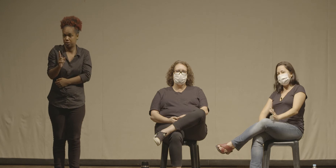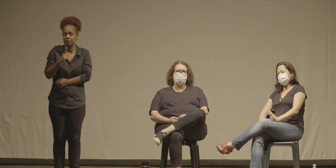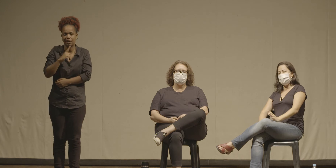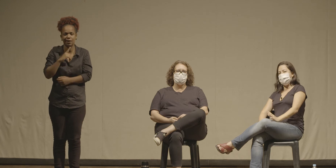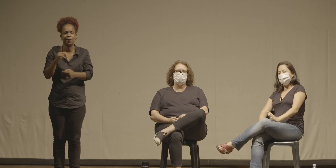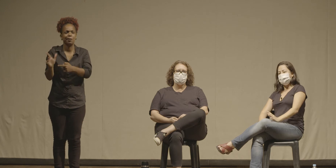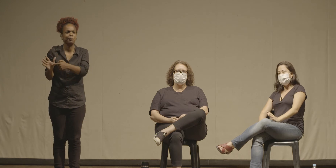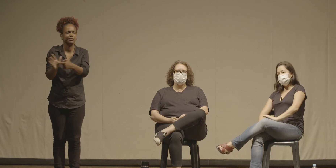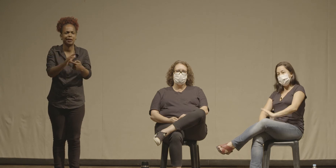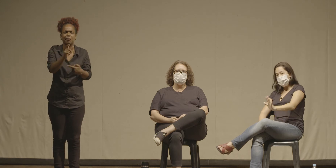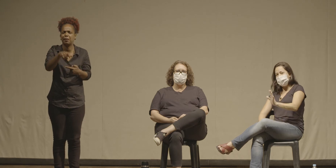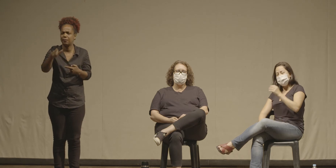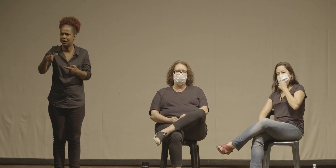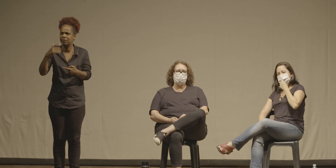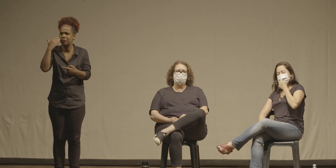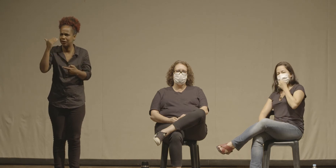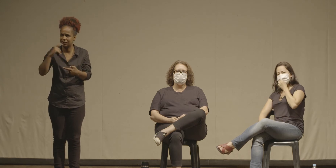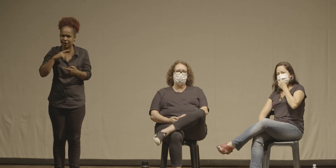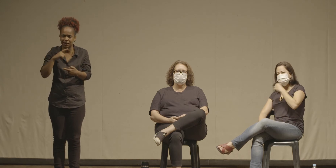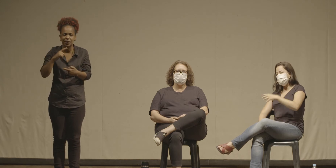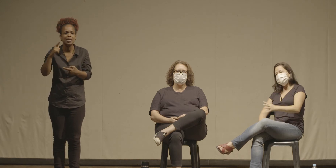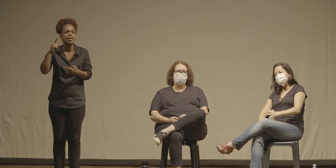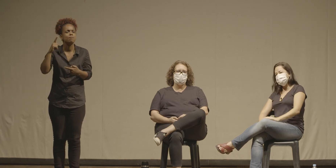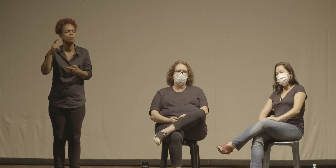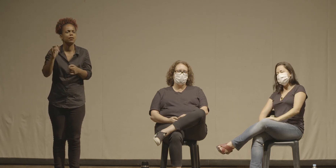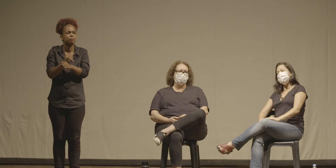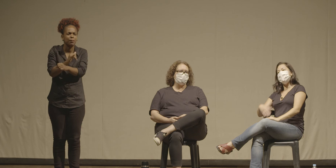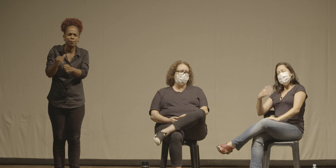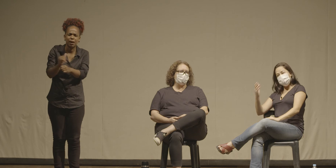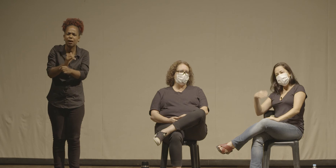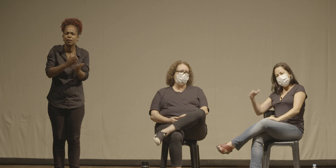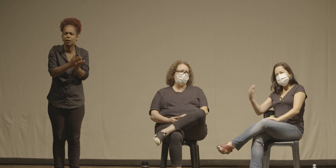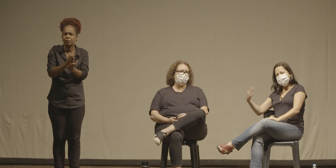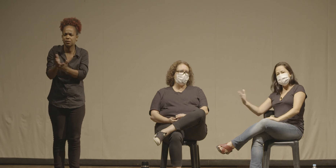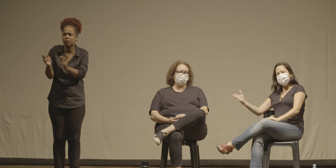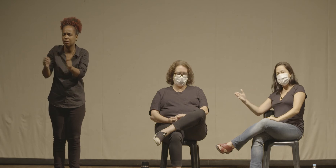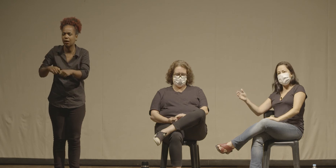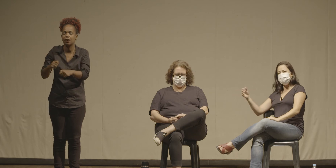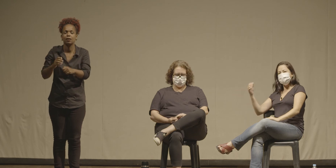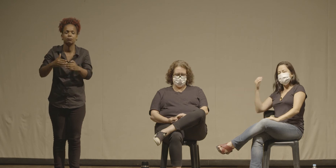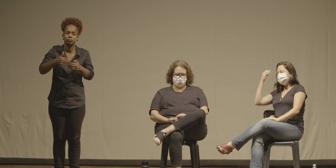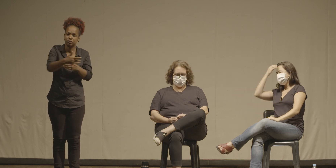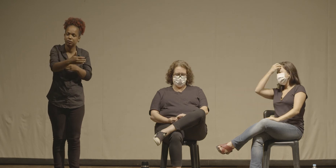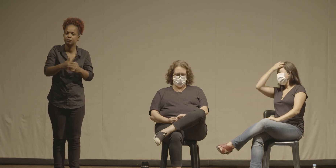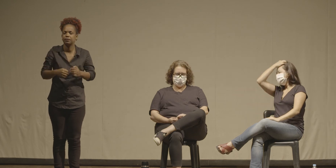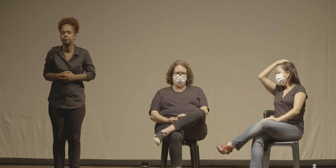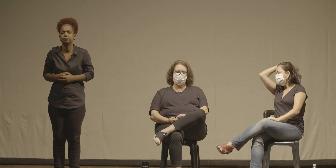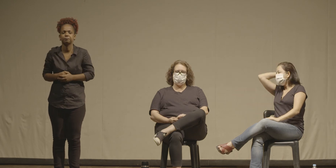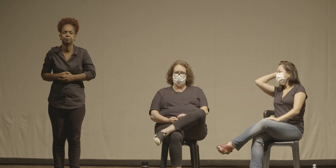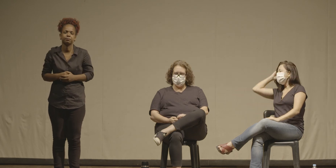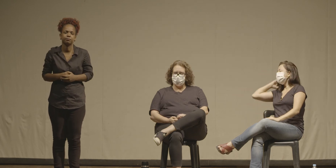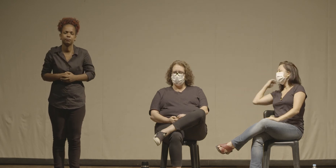gente para mostrar. É só querer. É só pensar em alternativas e colocar a máquina para andar.